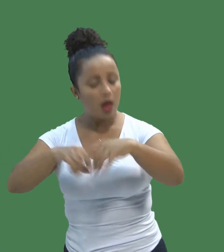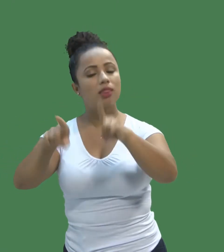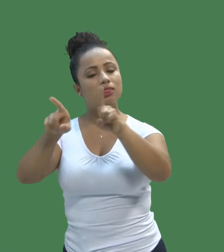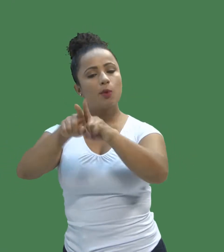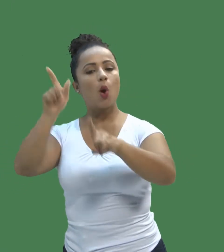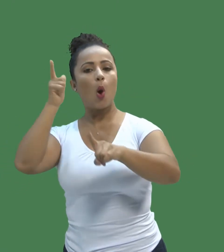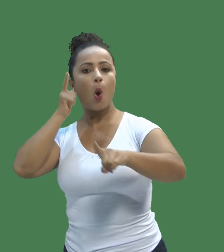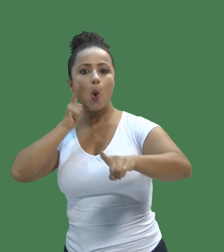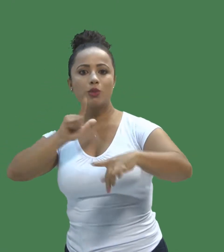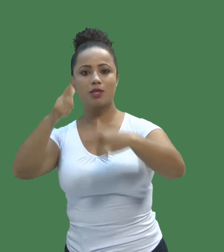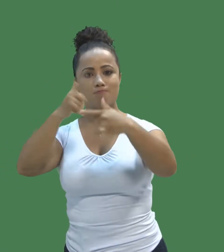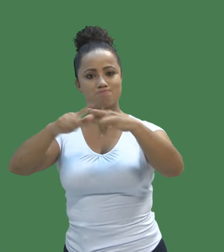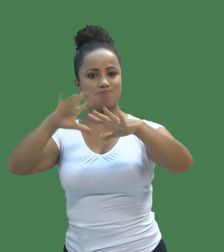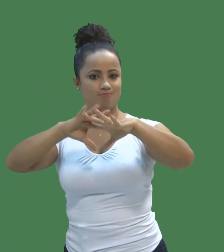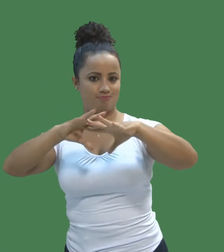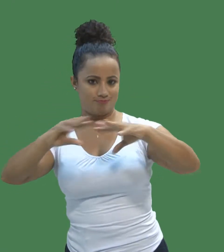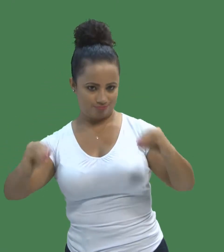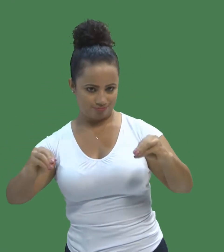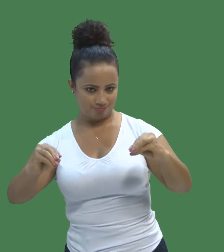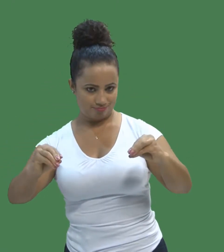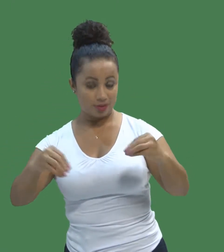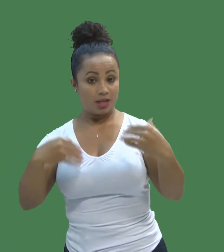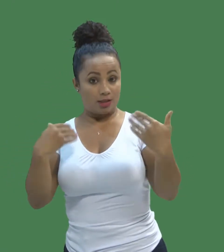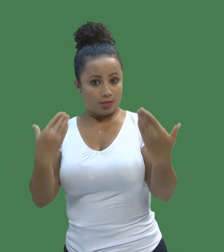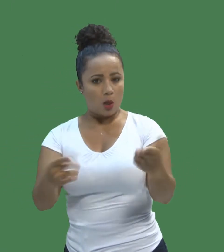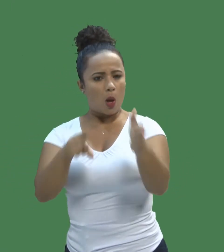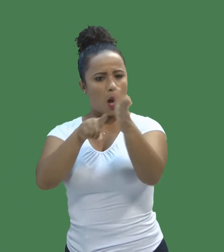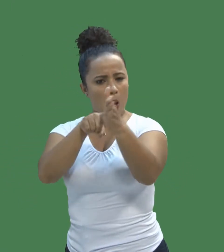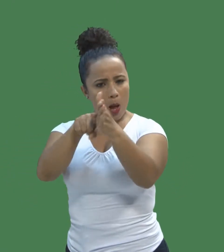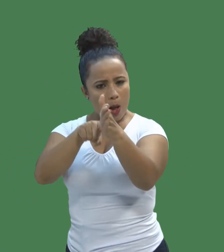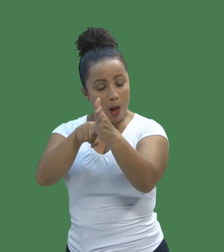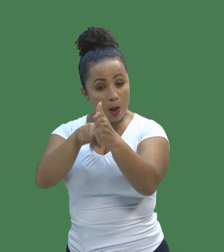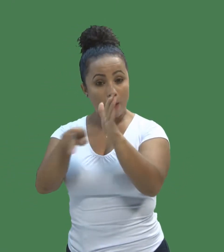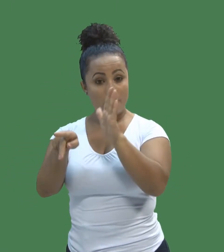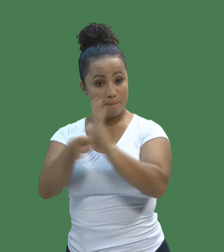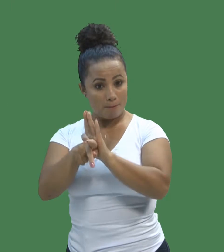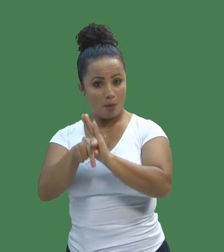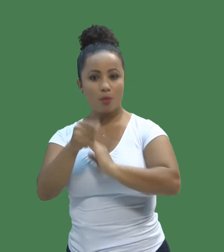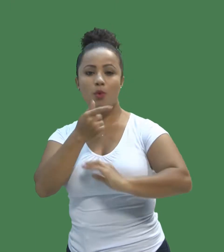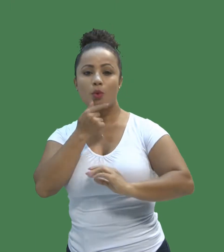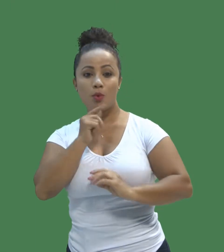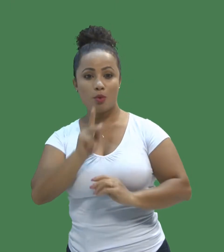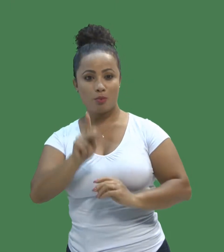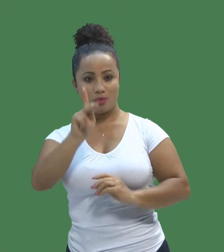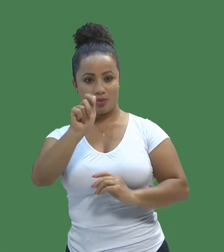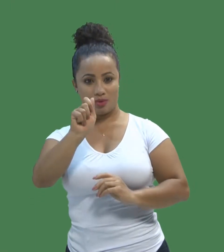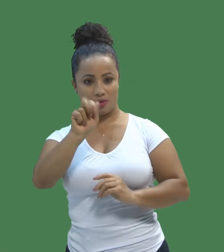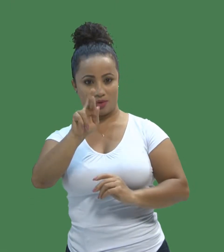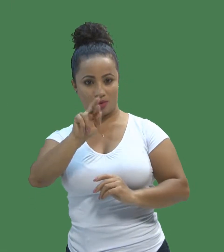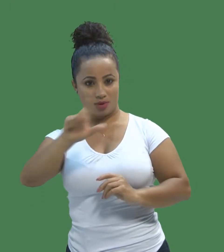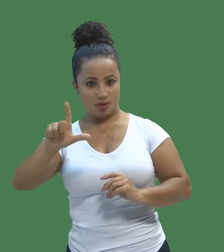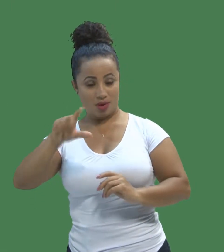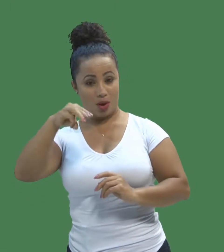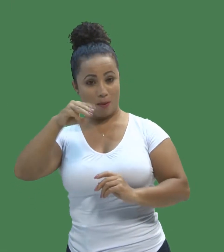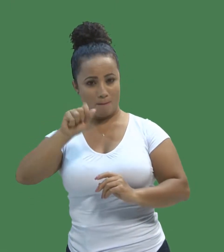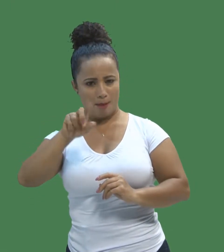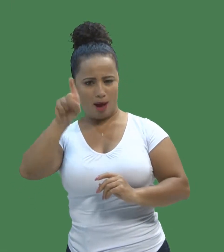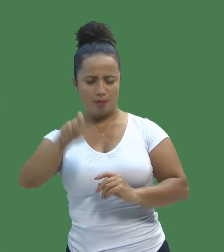deixado por Karl Marx é uma tentativa feliz de desvendar o oculto incrustado